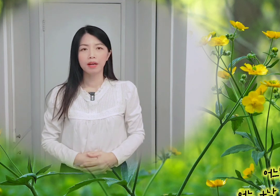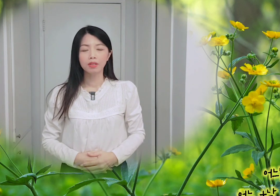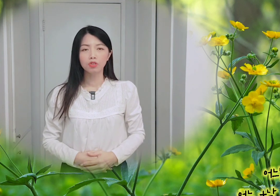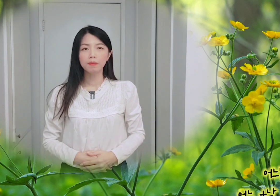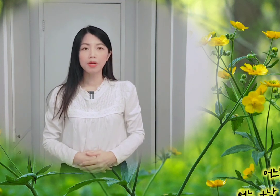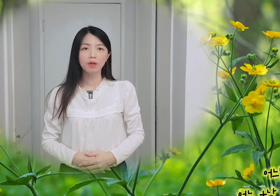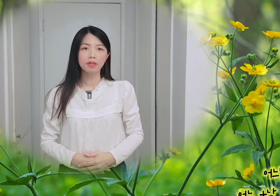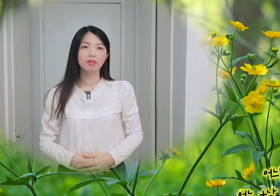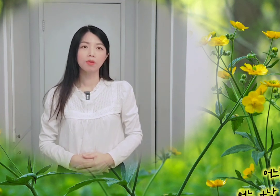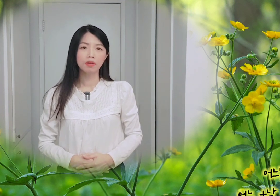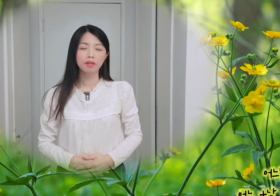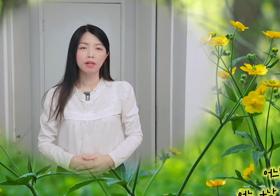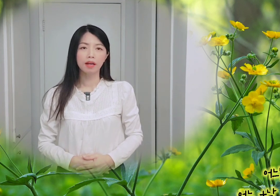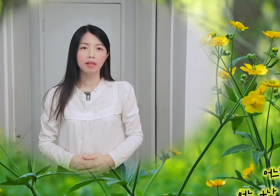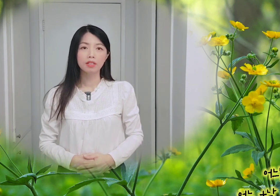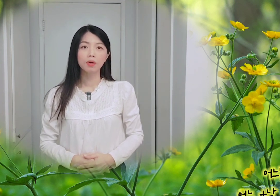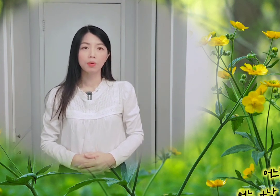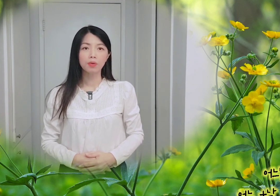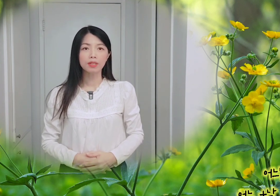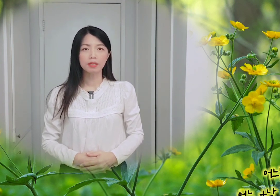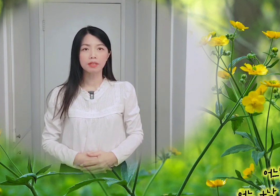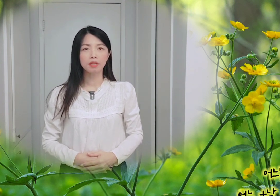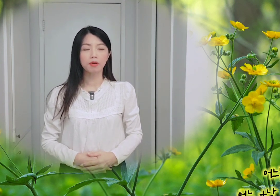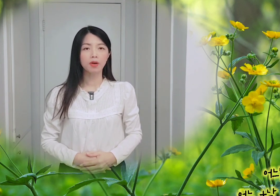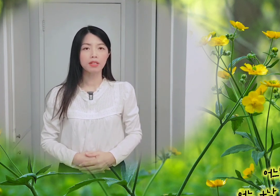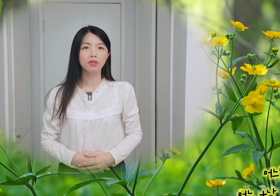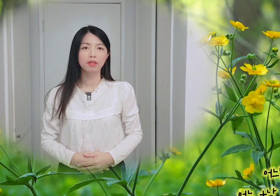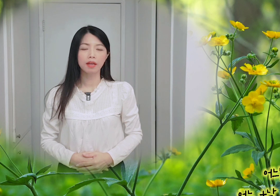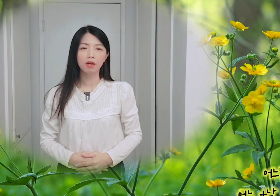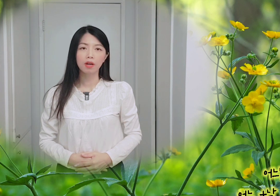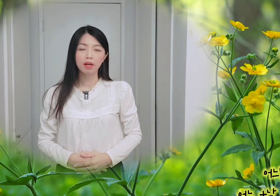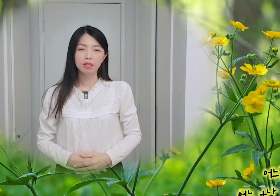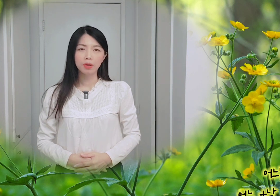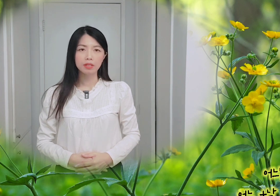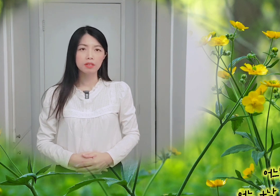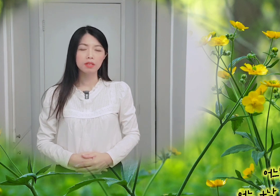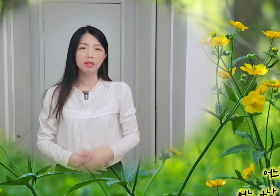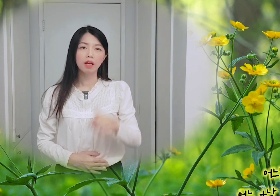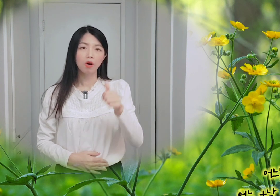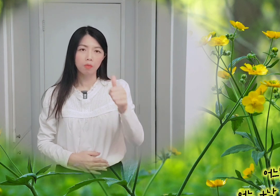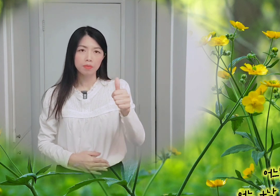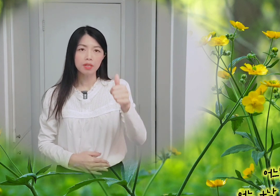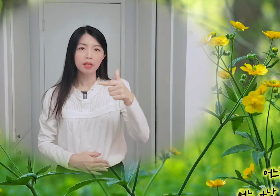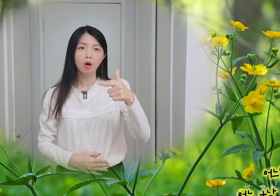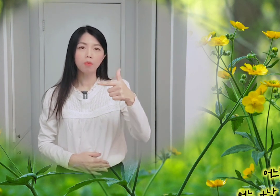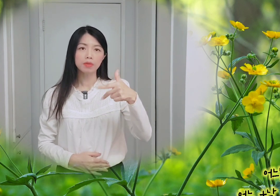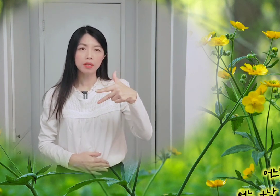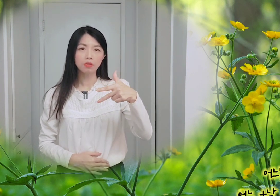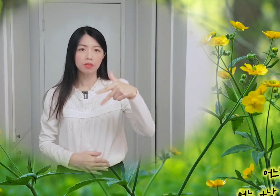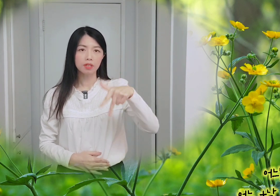주님, 주님이라고 한 뜻의 수어는 일단 지화로 지읒을 먼저 아셔야 되는데요. 지와 지읒은